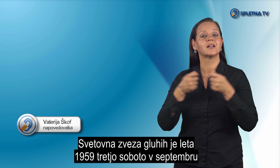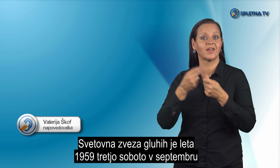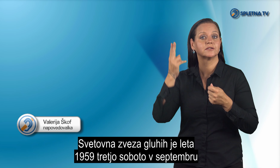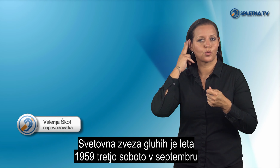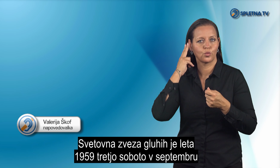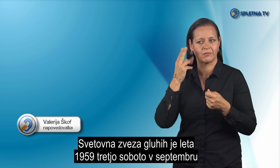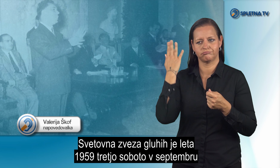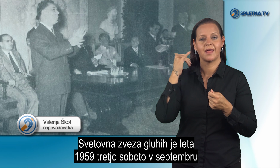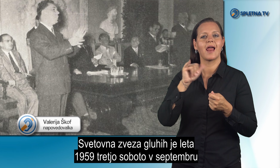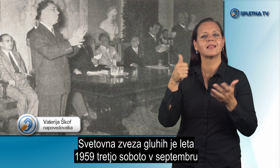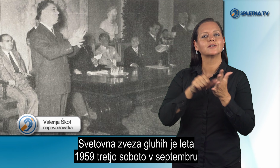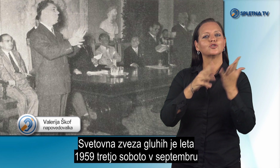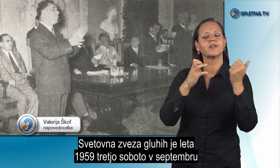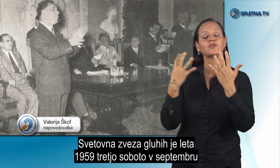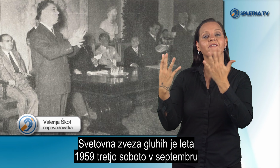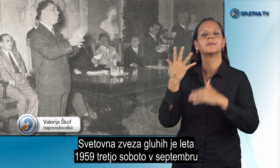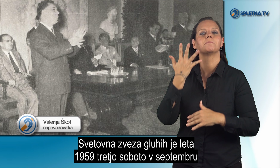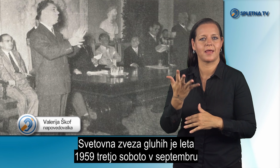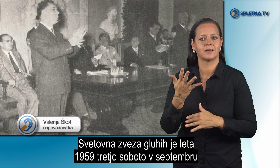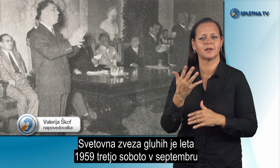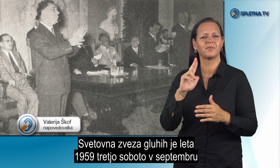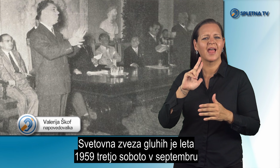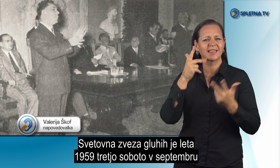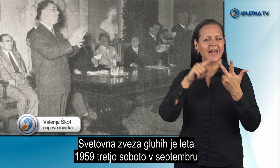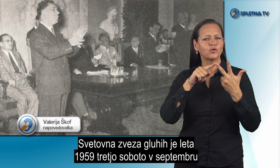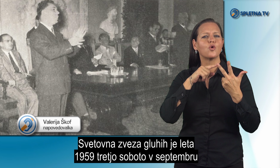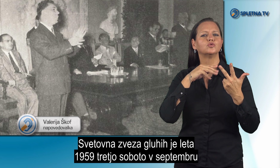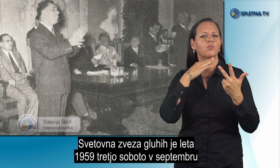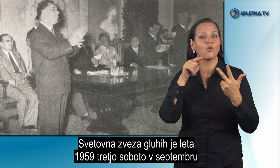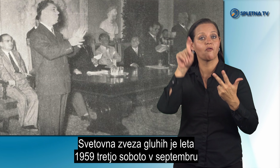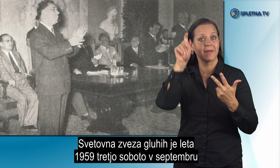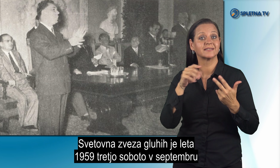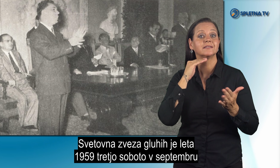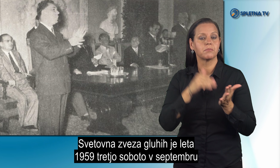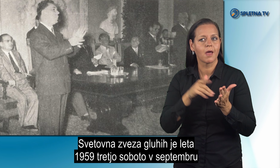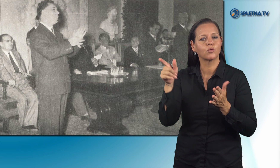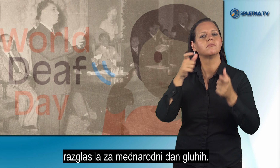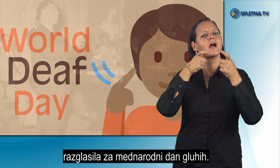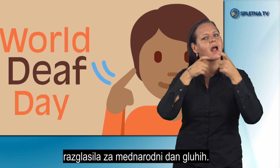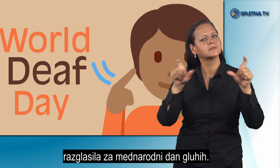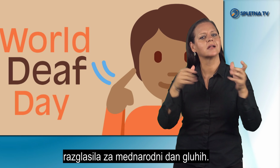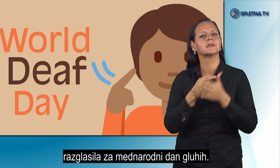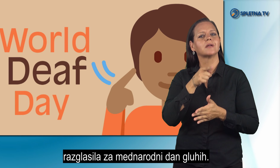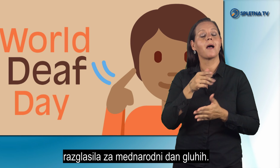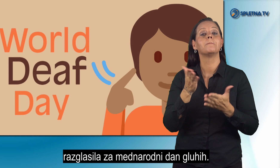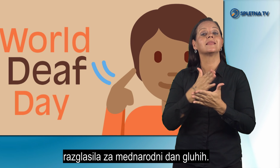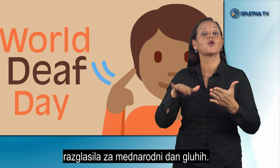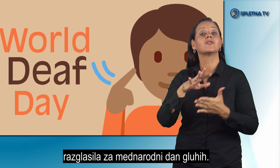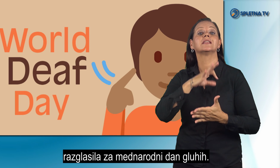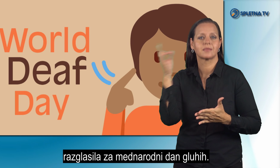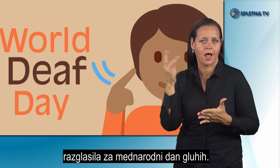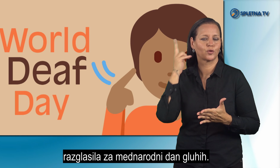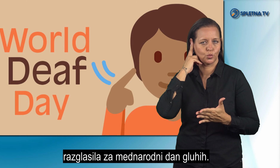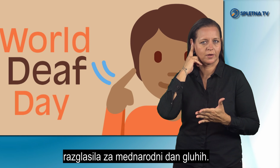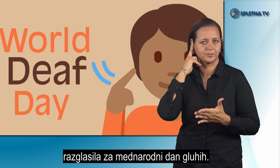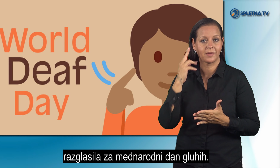Svetovna zveza gluhih je leta 1959, tretjo soboto v septembru, razglasila za Mednarodni dan